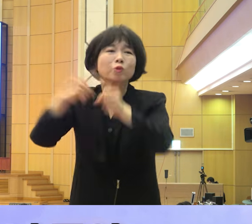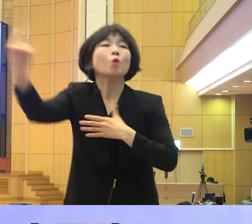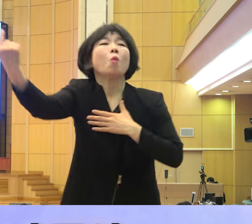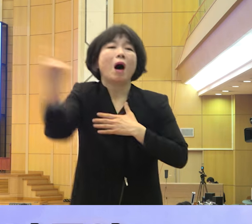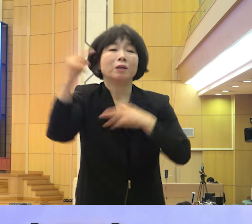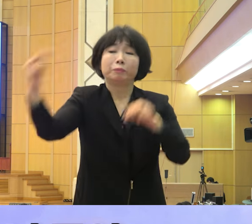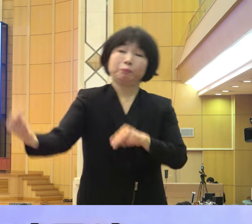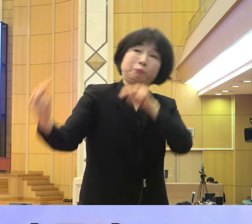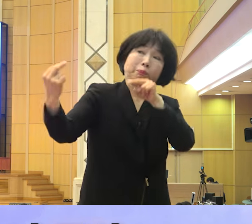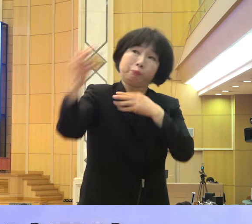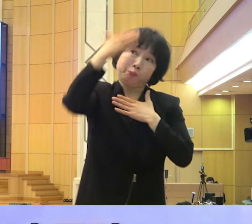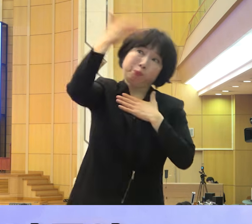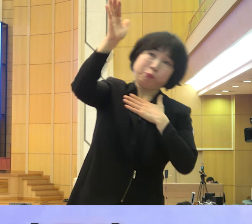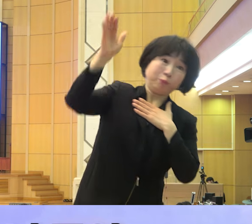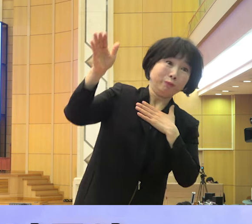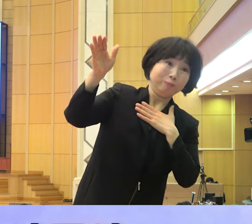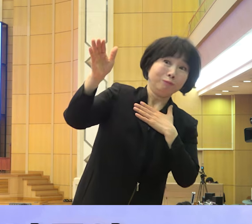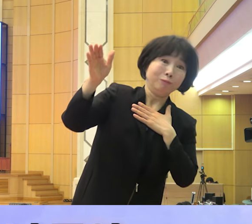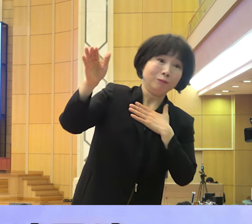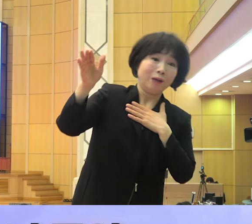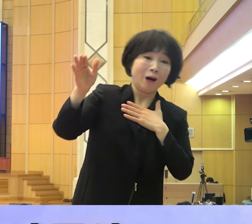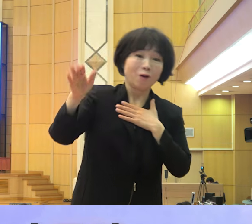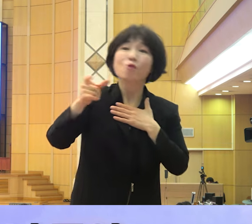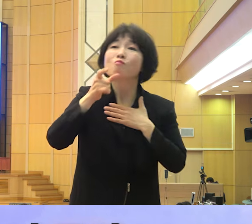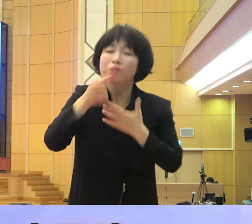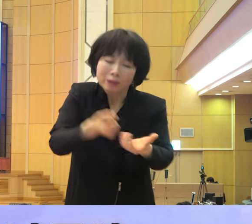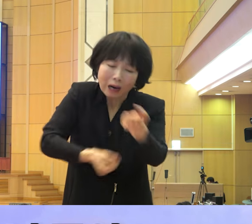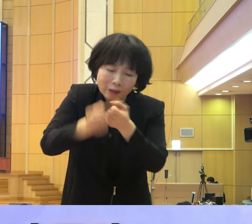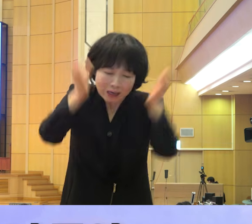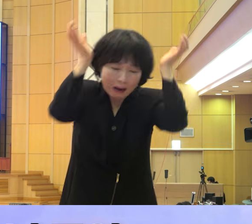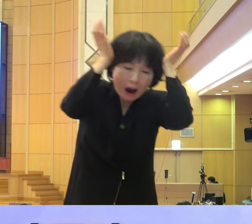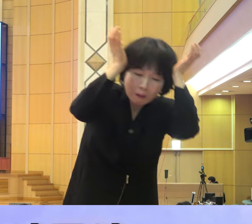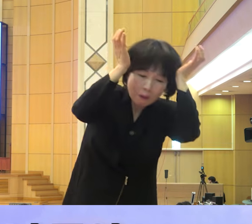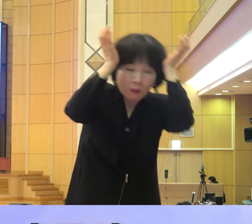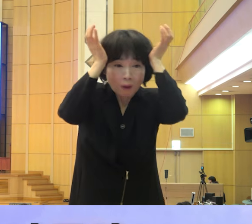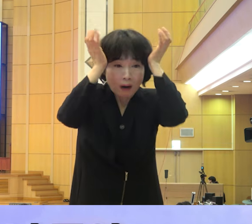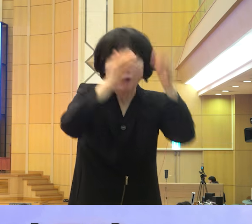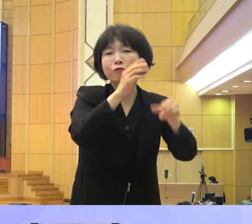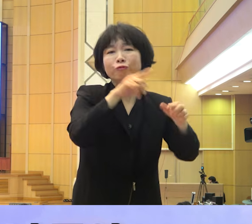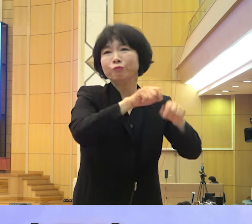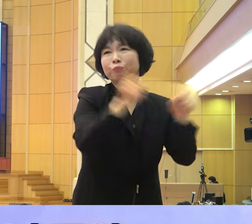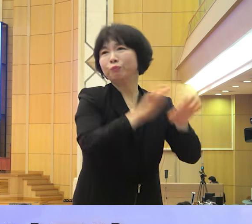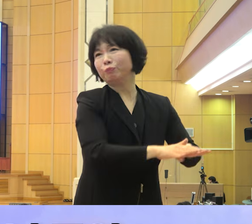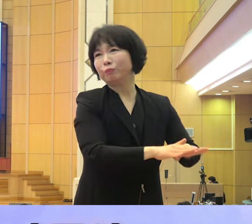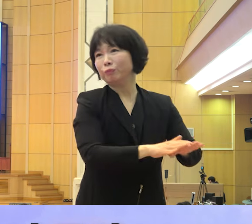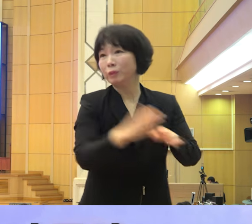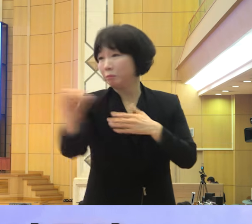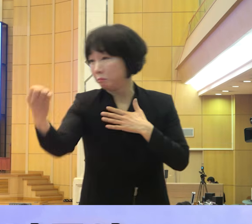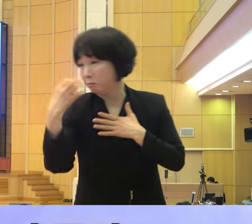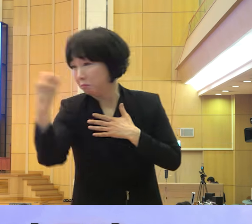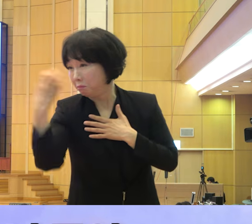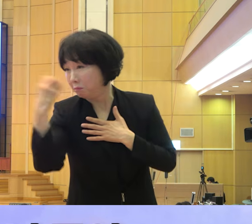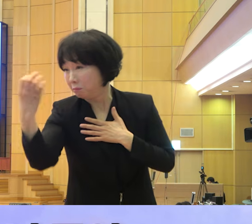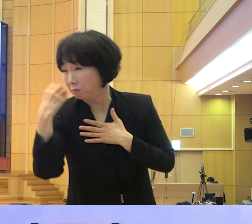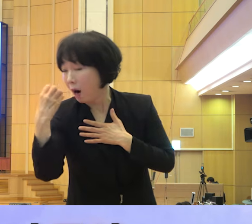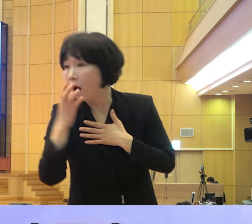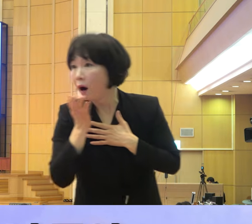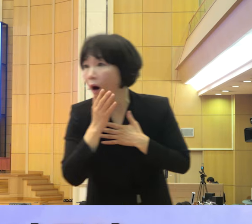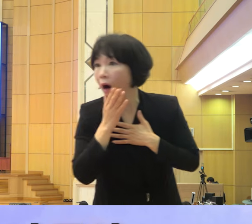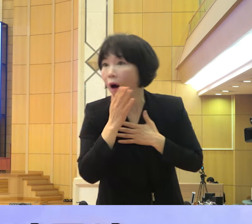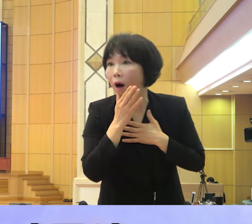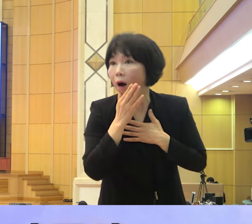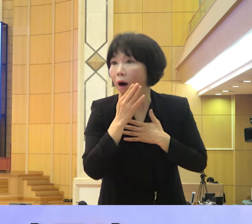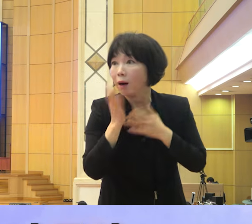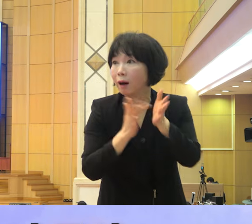지금 길러서 집으로 물을 똥이 이고 가는 게 아니라 물똥이 채 그냥 내버려 놓고, 그리고